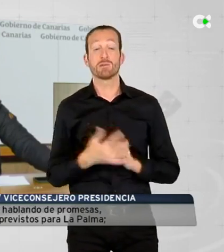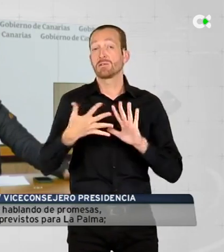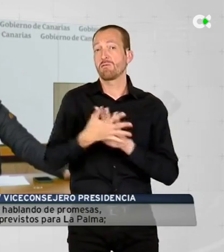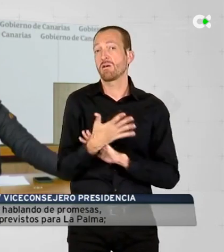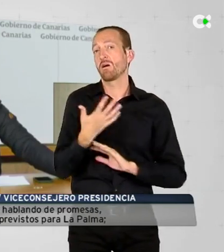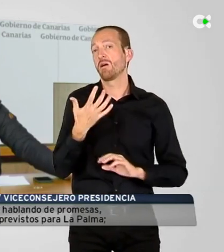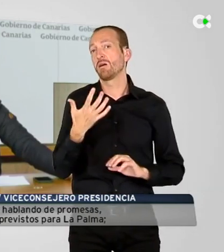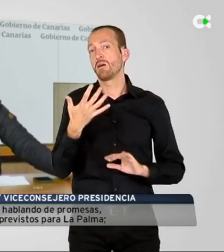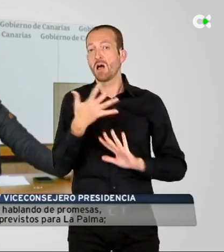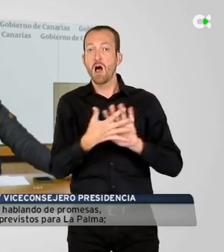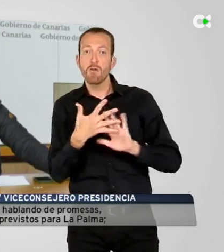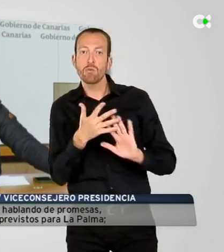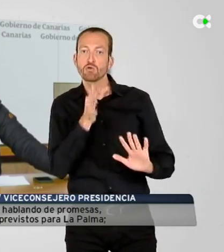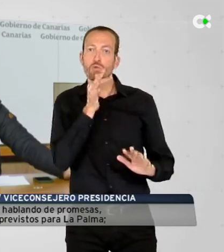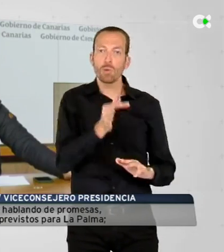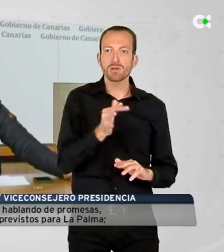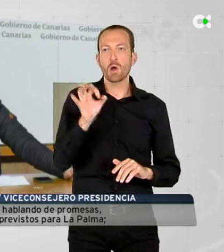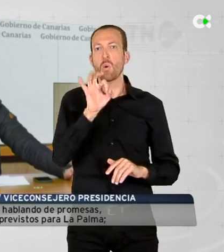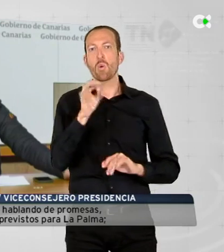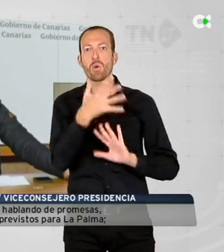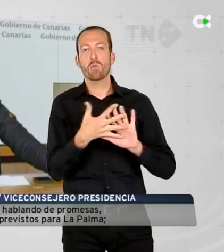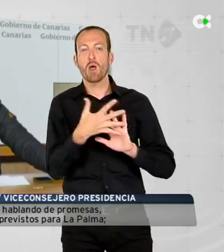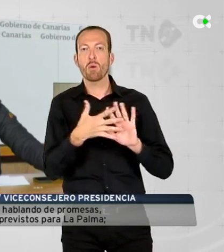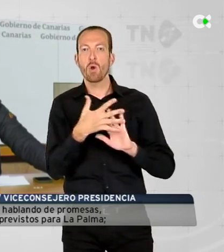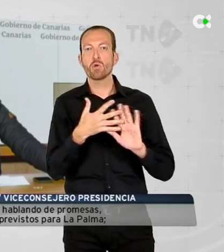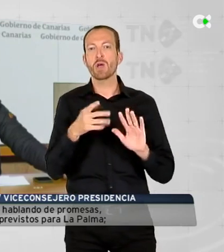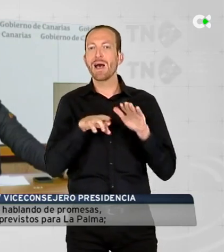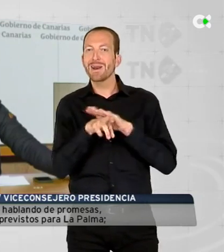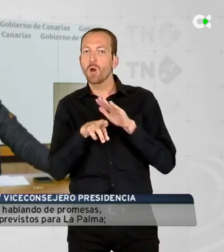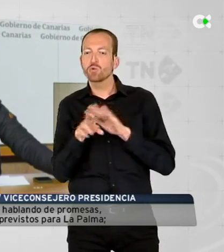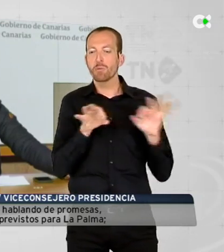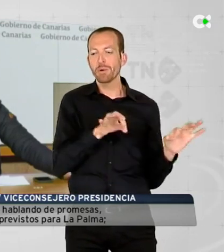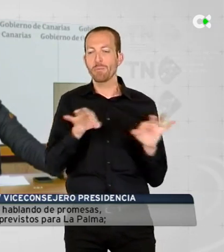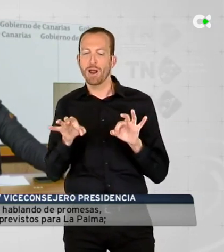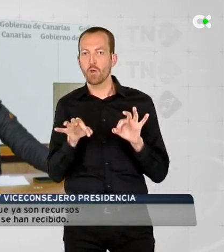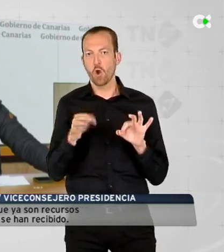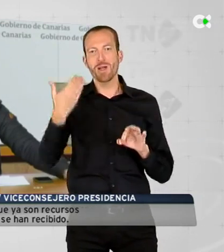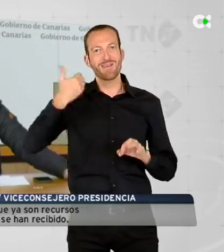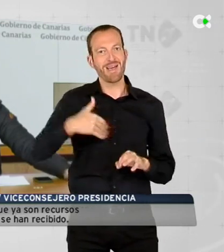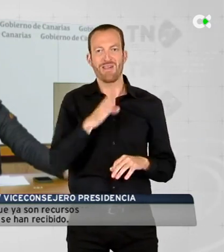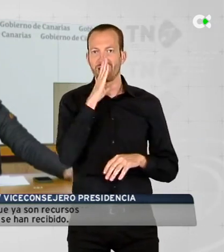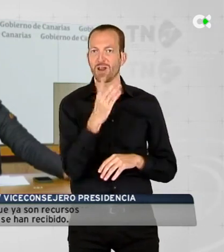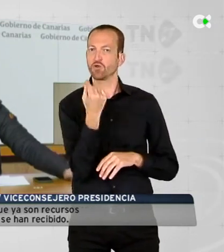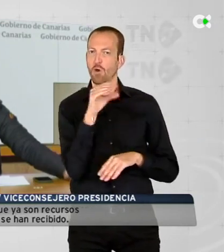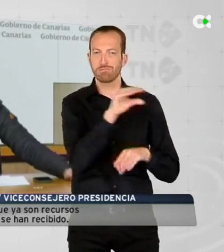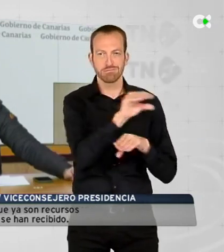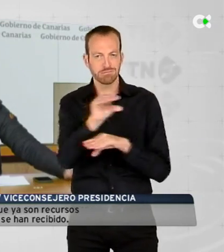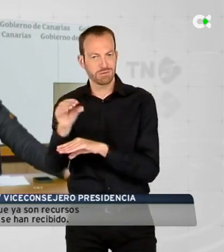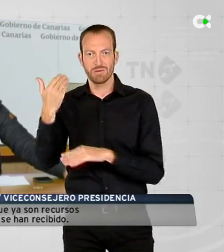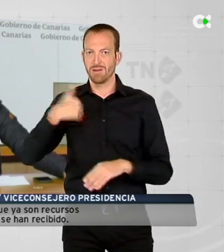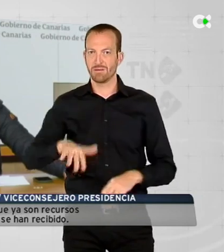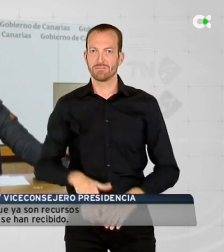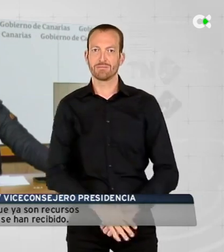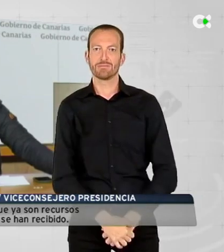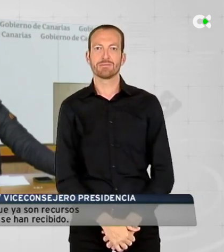hablando de promesas, no estamos hablando de recursos que están previstos para La Palma, sino estos ya son recursos que se han recibido.